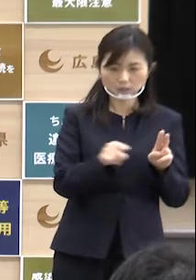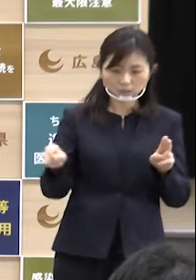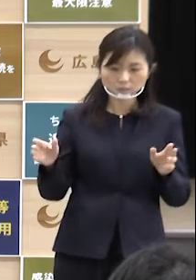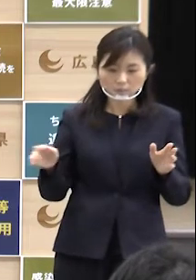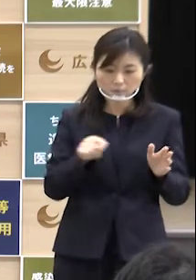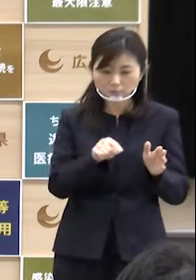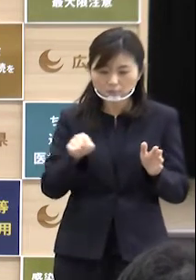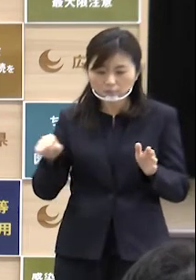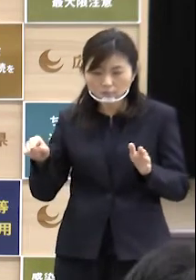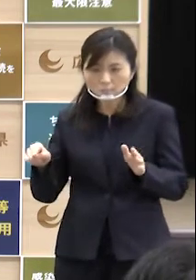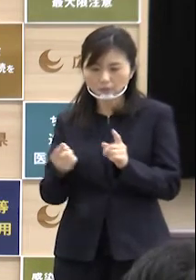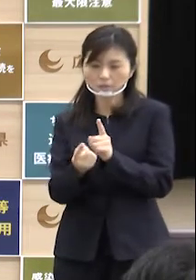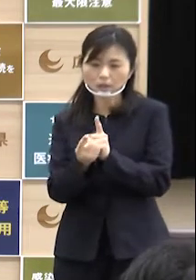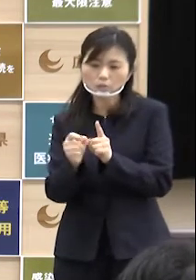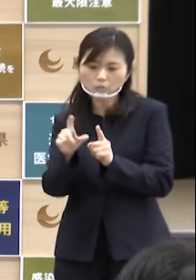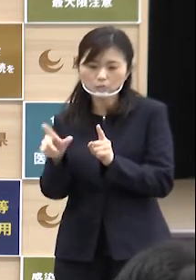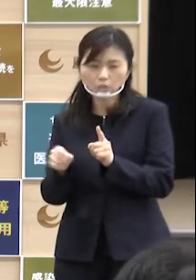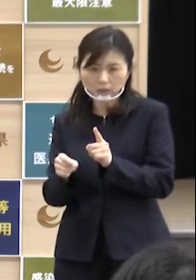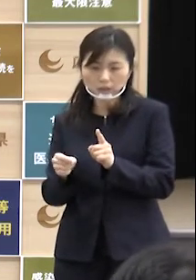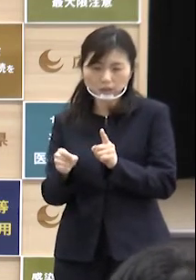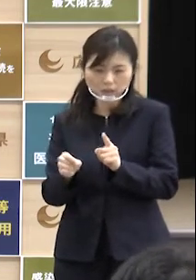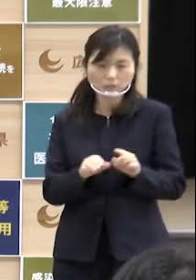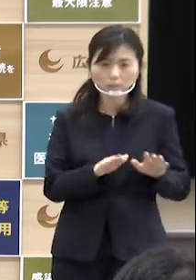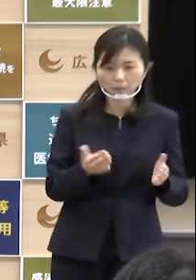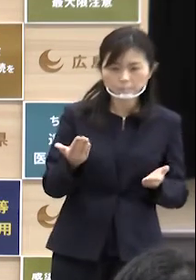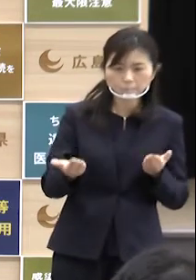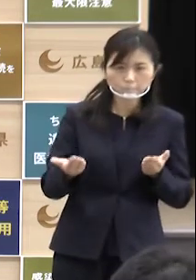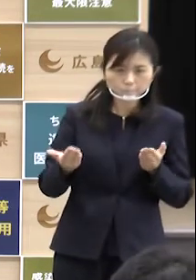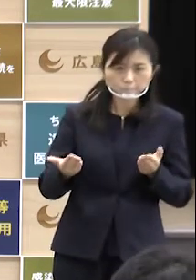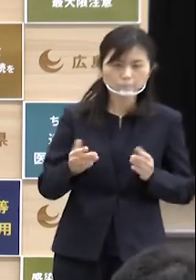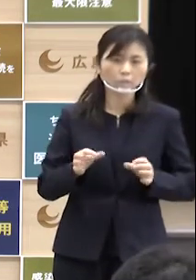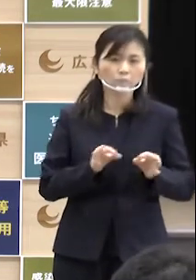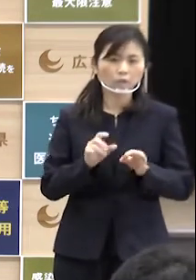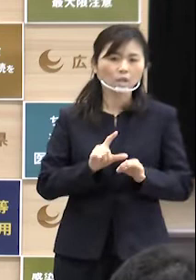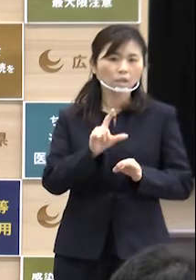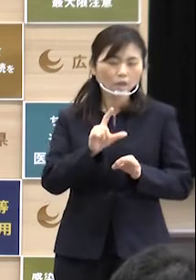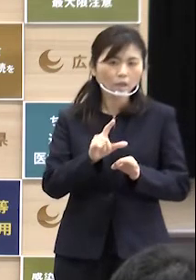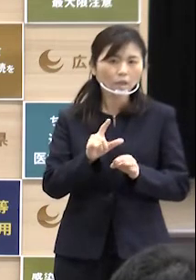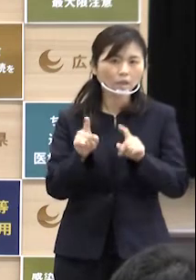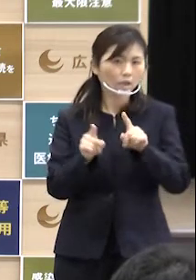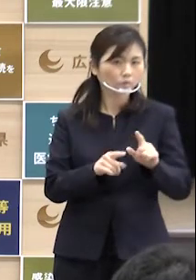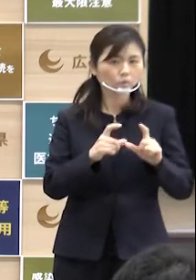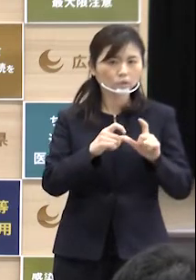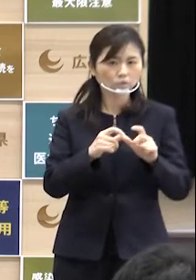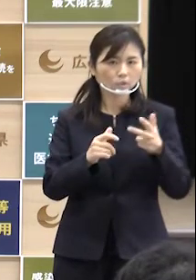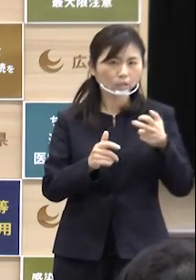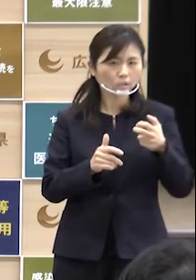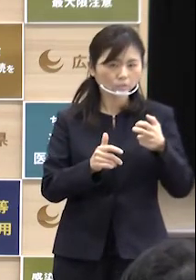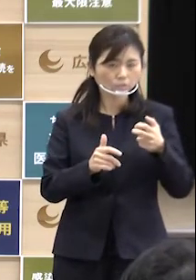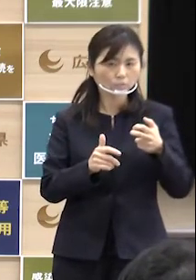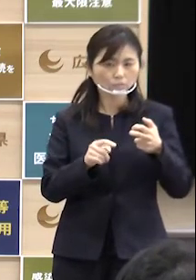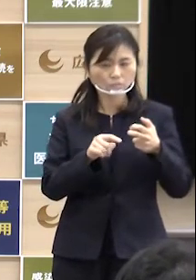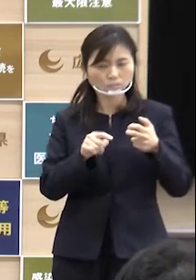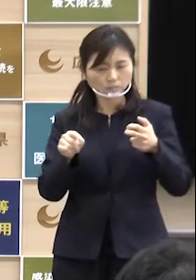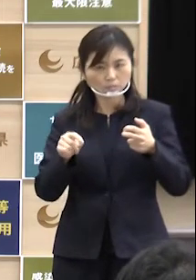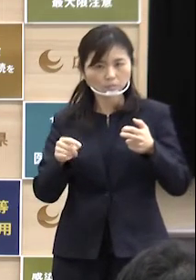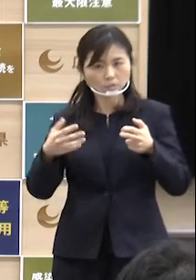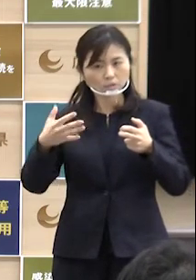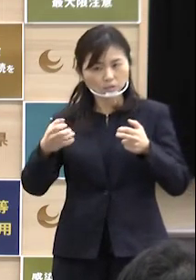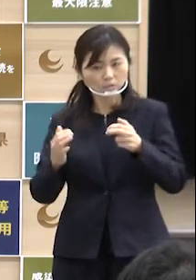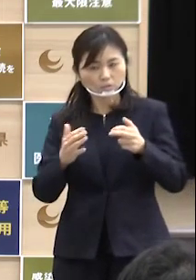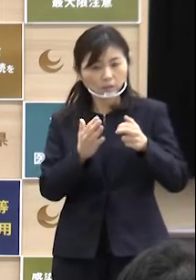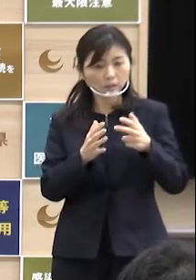かの対象月と比較しまして、売上の減少率が 70% 以上 90% 未満の